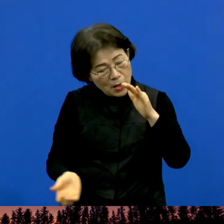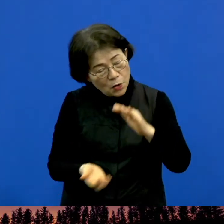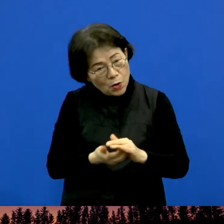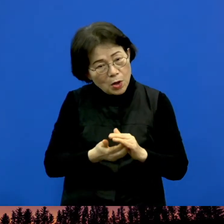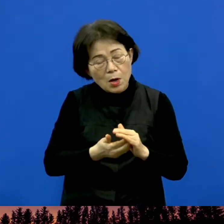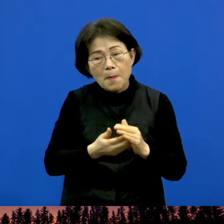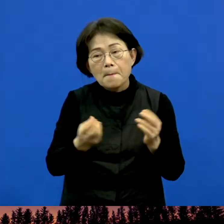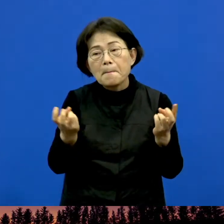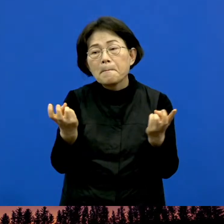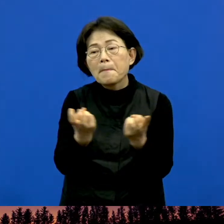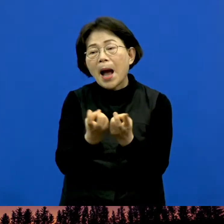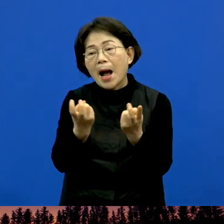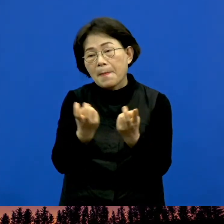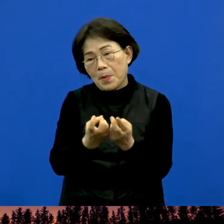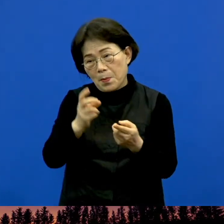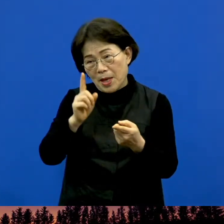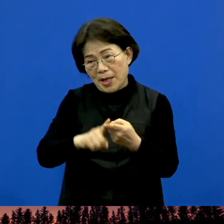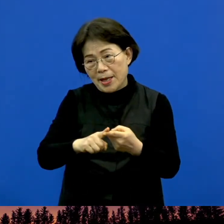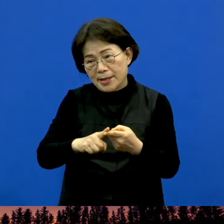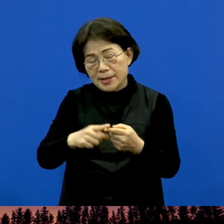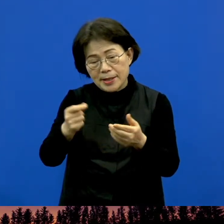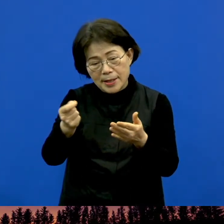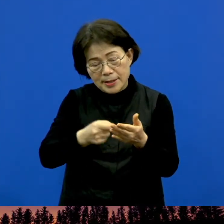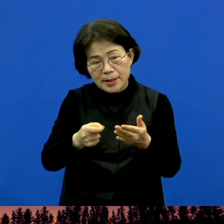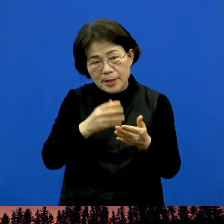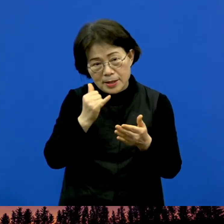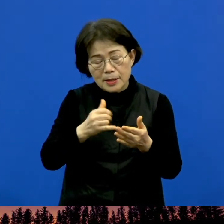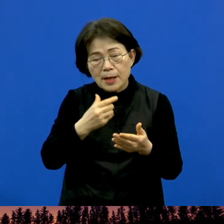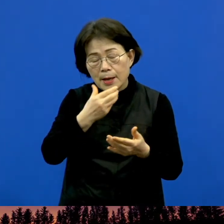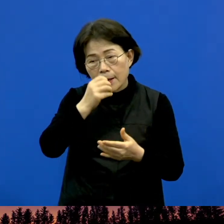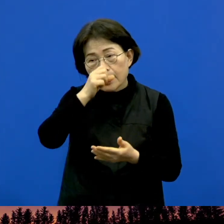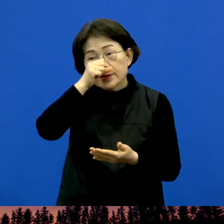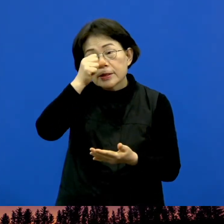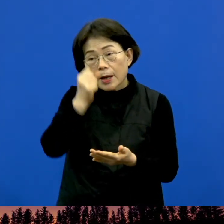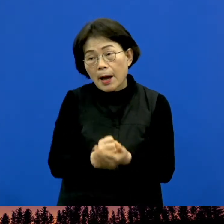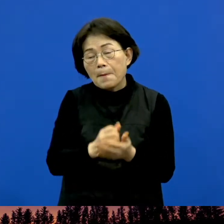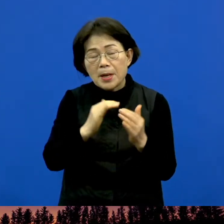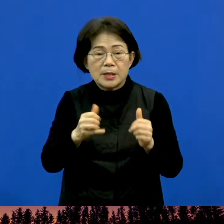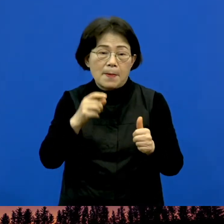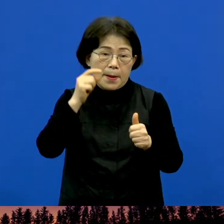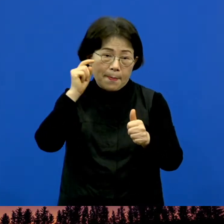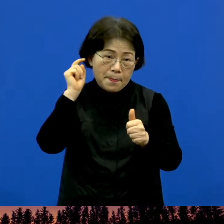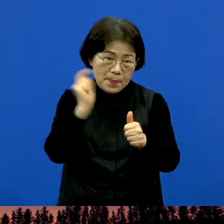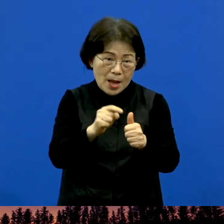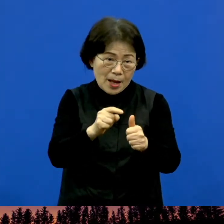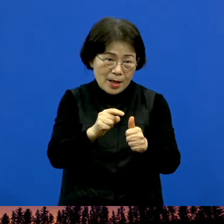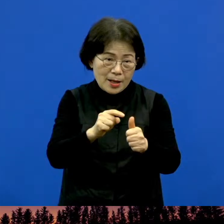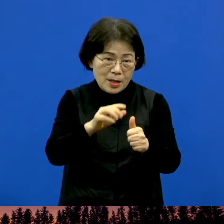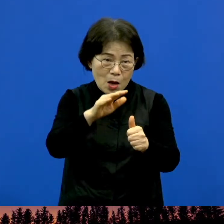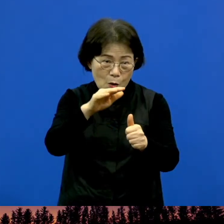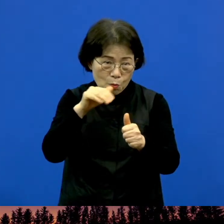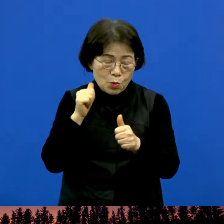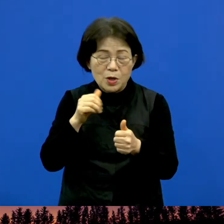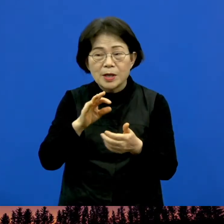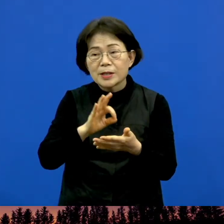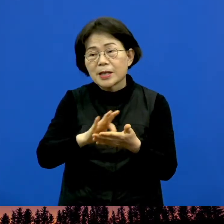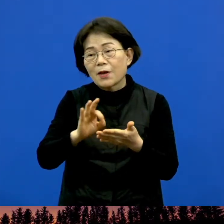대한 방법이 여기 잘 나와 있어요. 적합한 사람을 지목하시는 것, 지목.